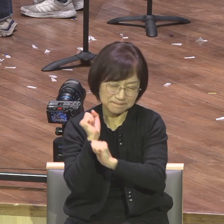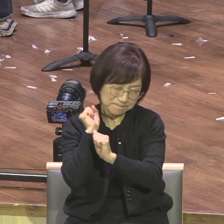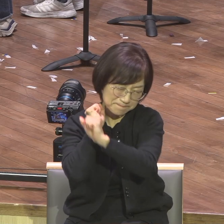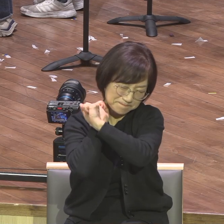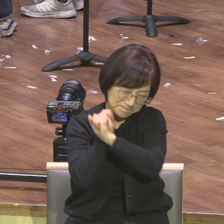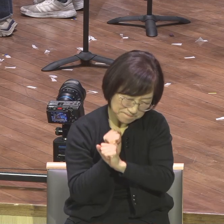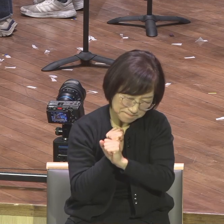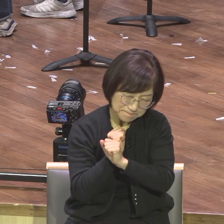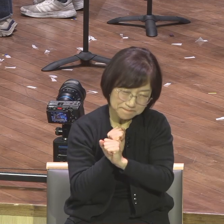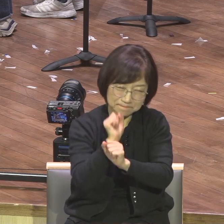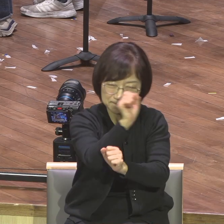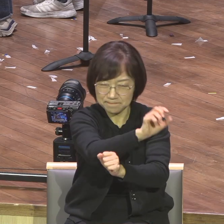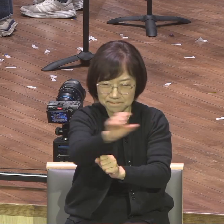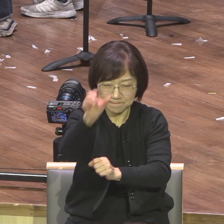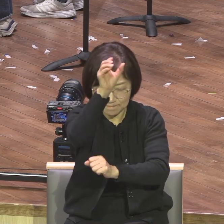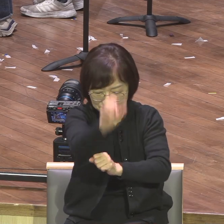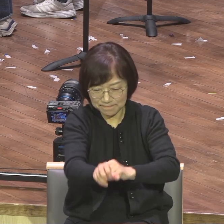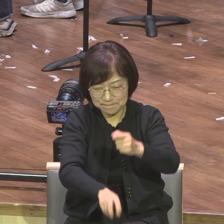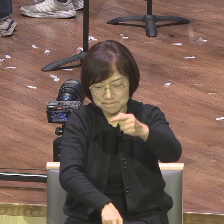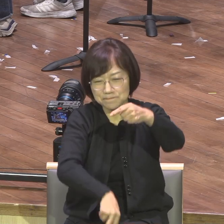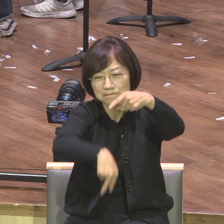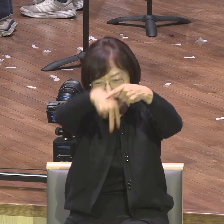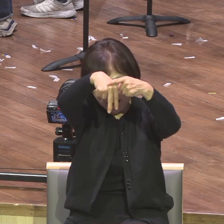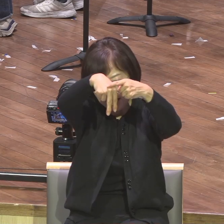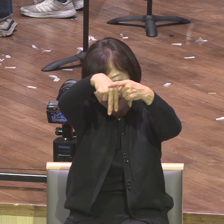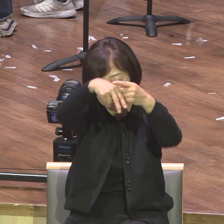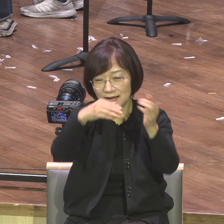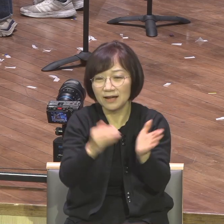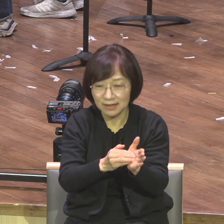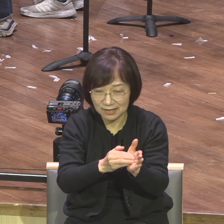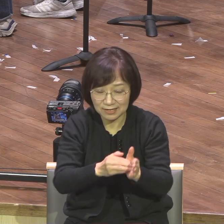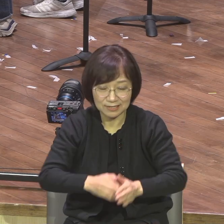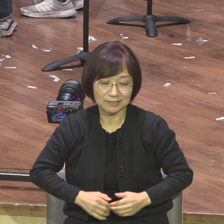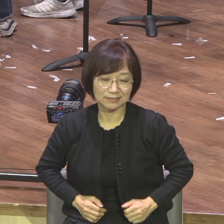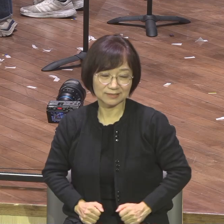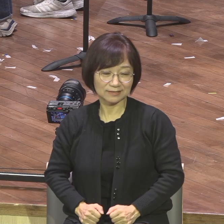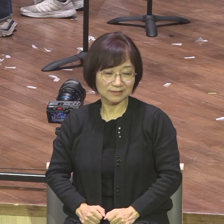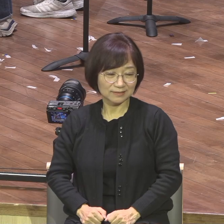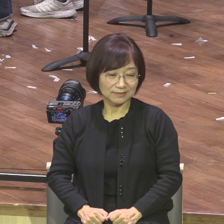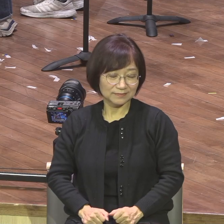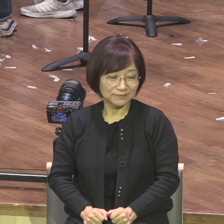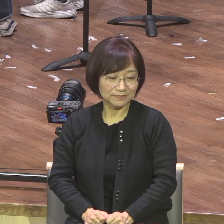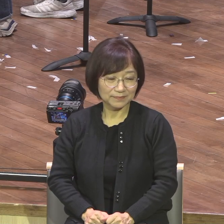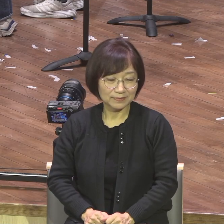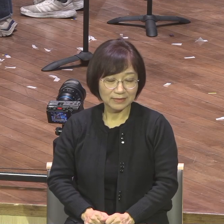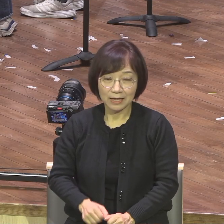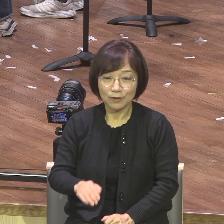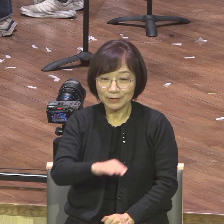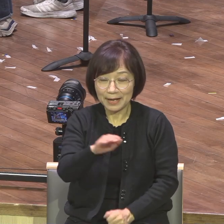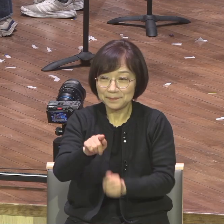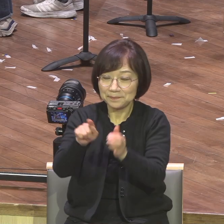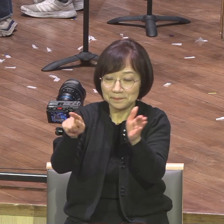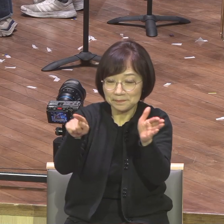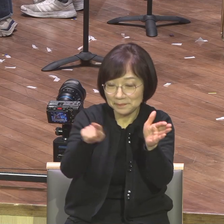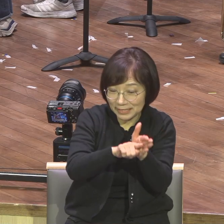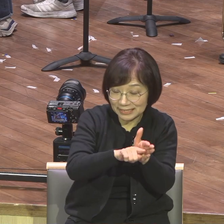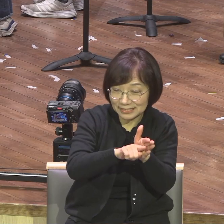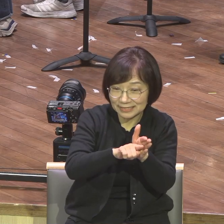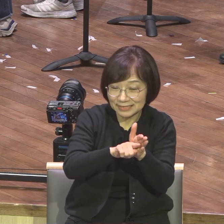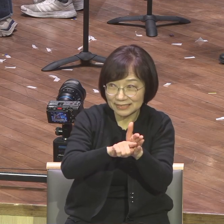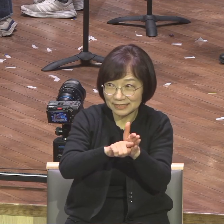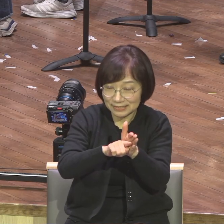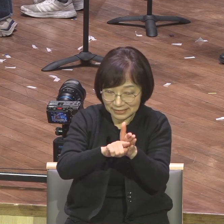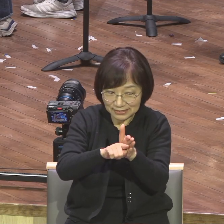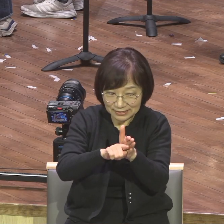대신해서 그래서 이 어마어마한 이 구원의 길을 믿기만 하면